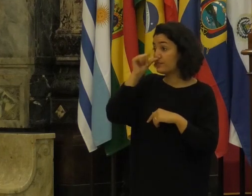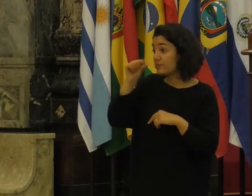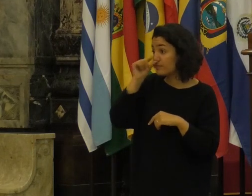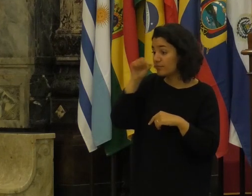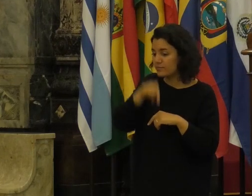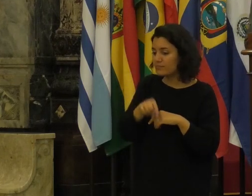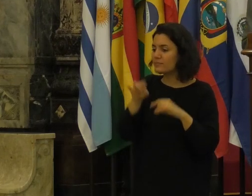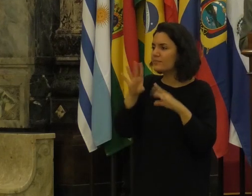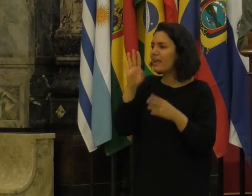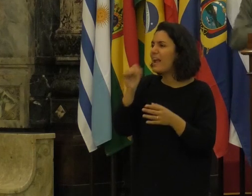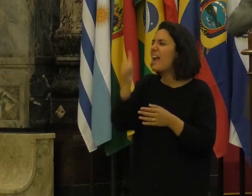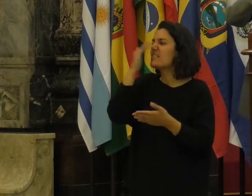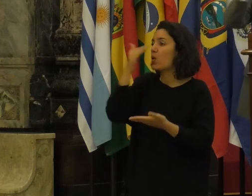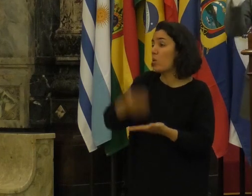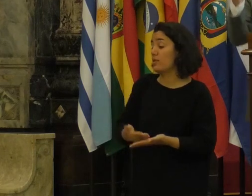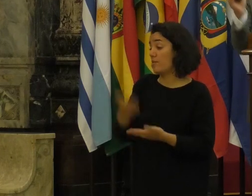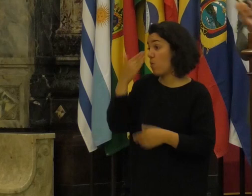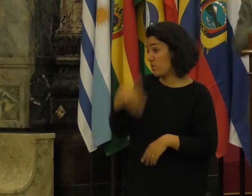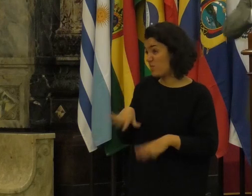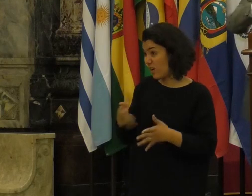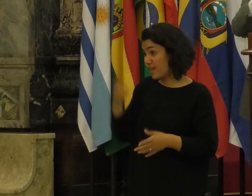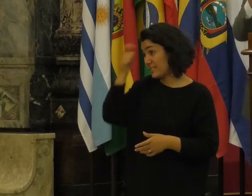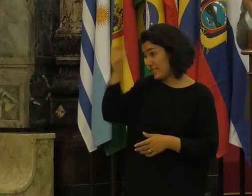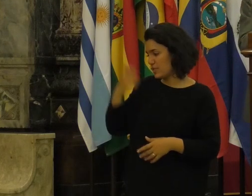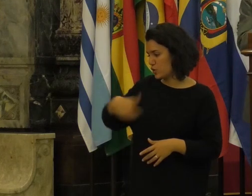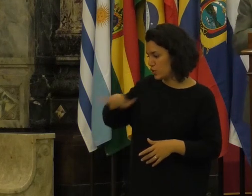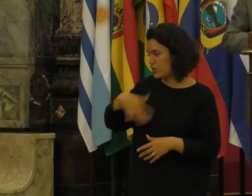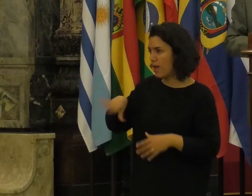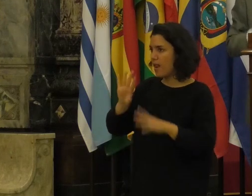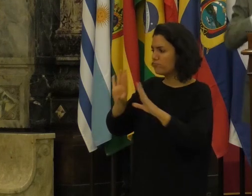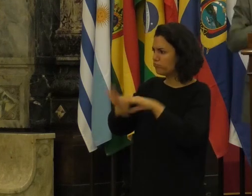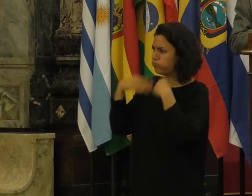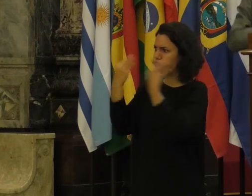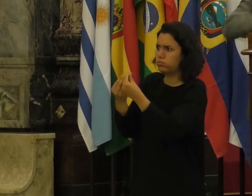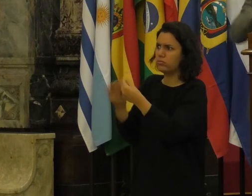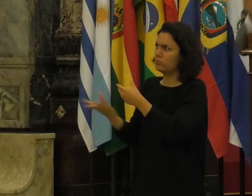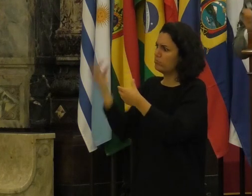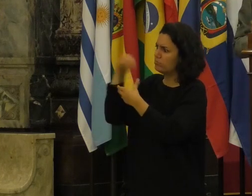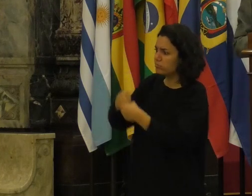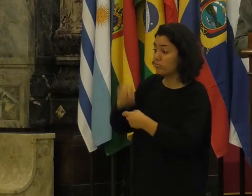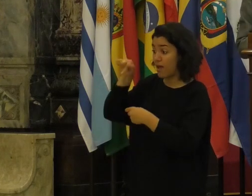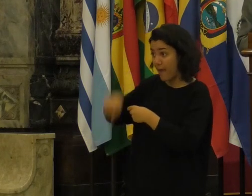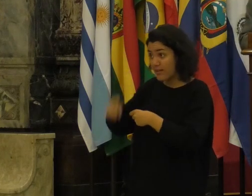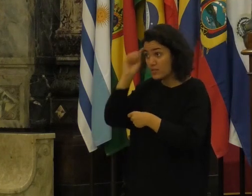penúltimo, porque lo último son las ciencias sociales. Un englobamiento donde no está la psicología